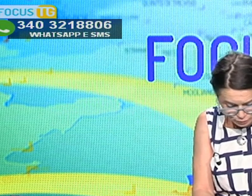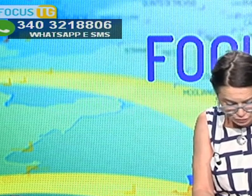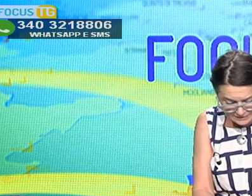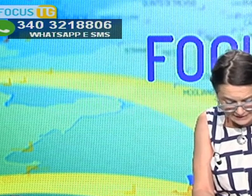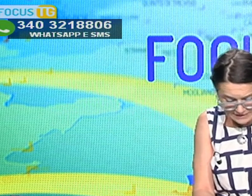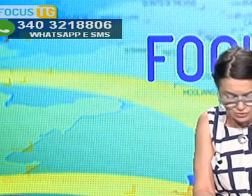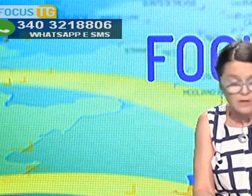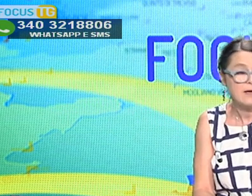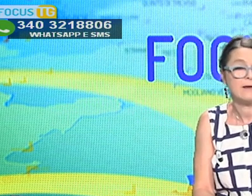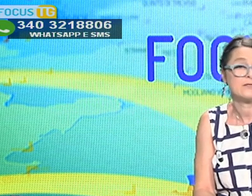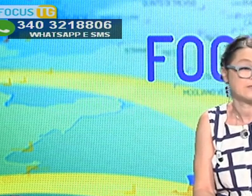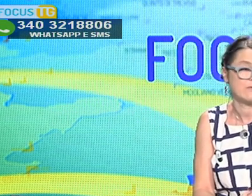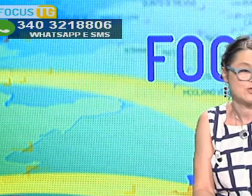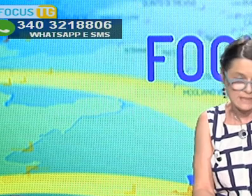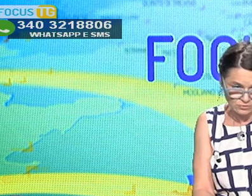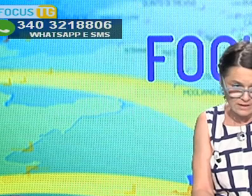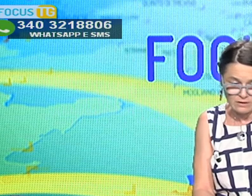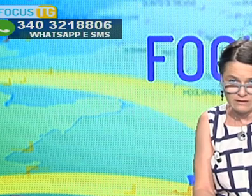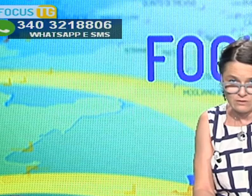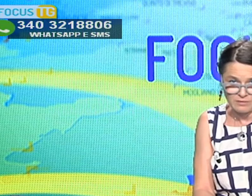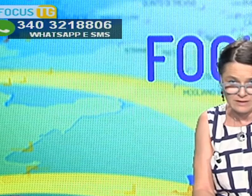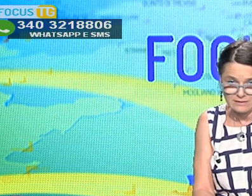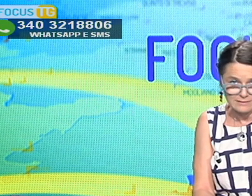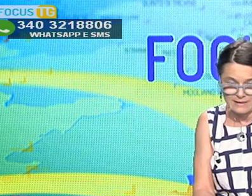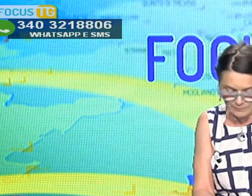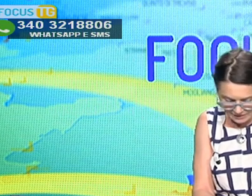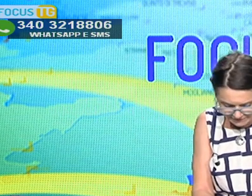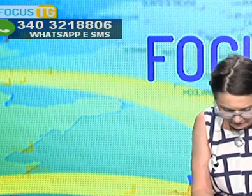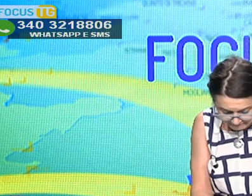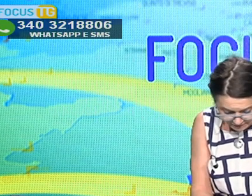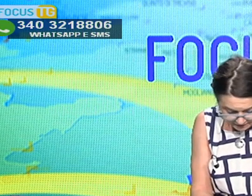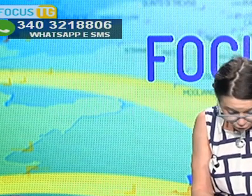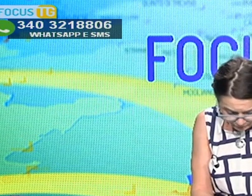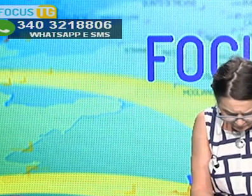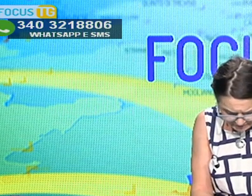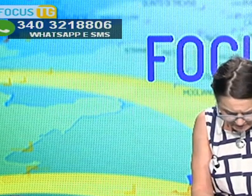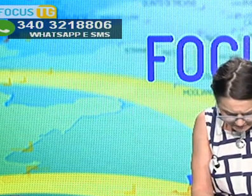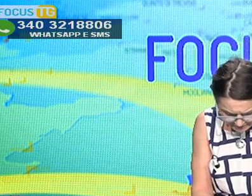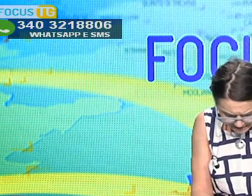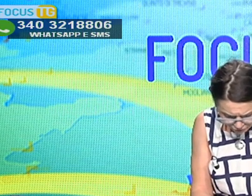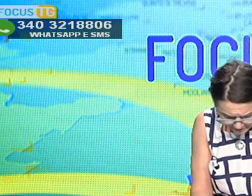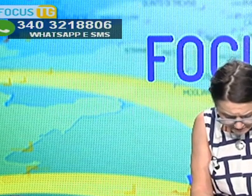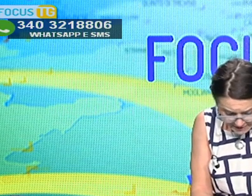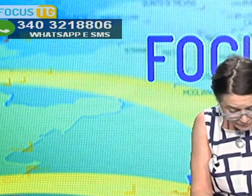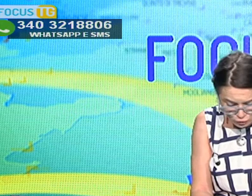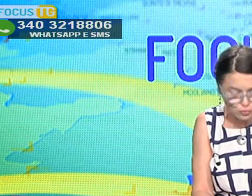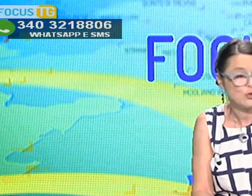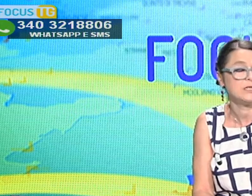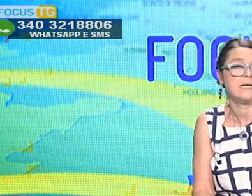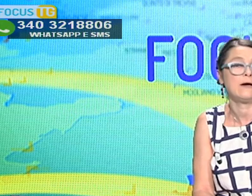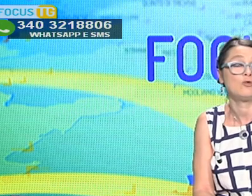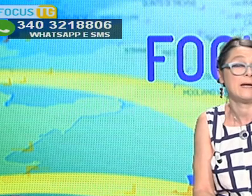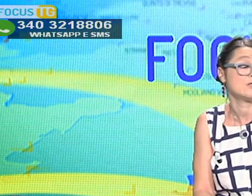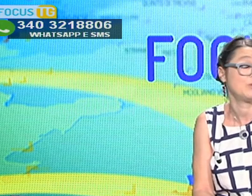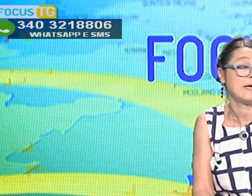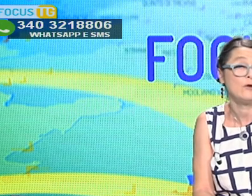danneggiato la bussola d'ingresso. Stavano cercando ovviamente di entrare, prelevare molto probabilmente dal bancomat. Però non sono riusciti